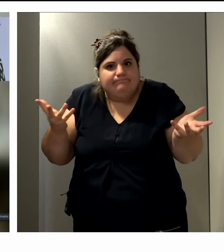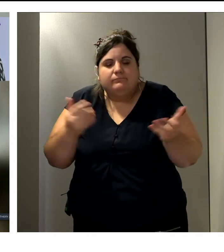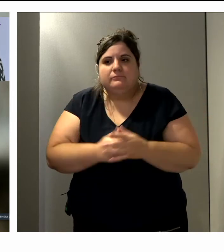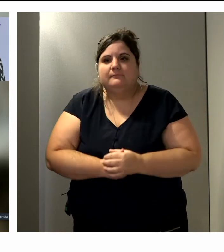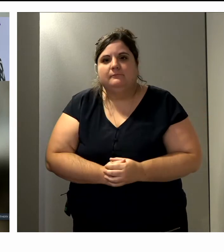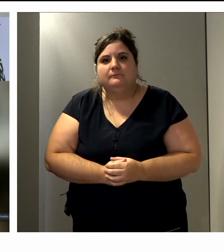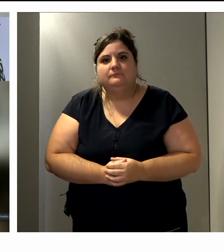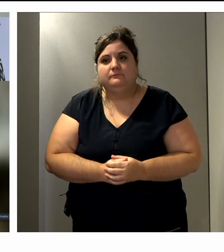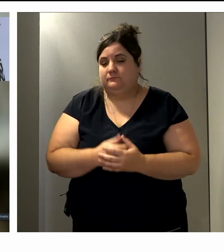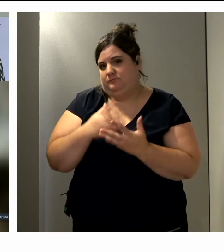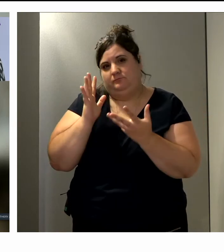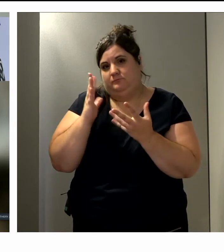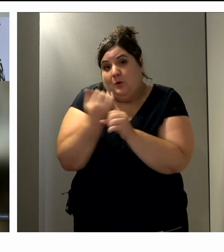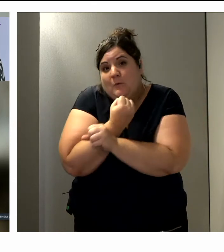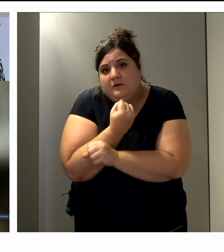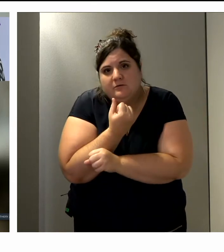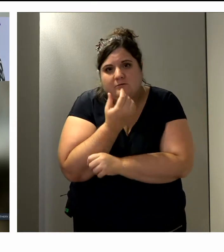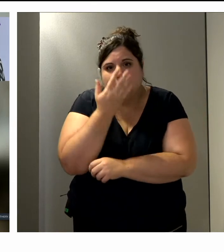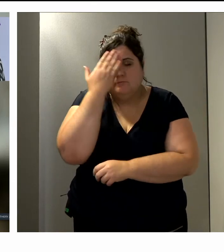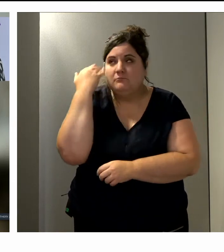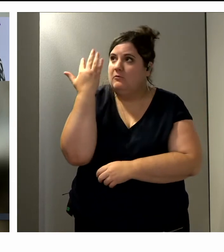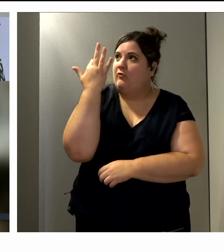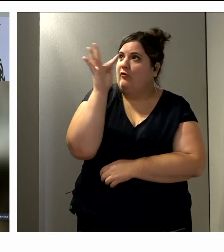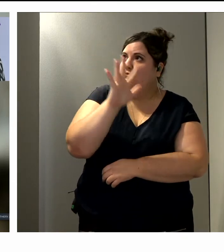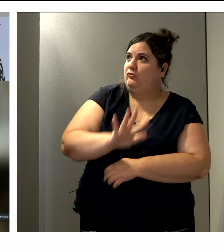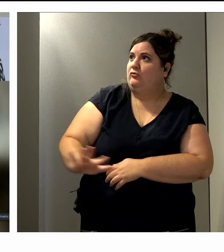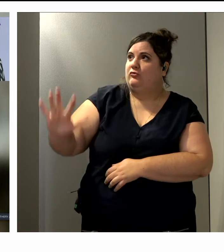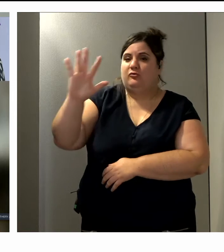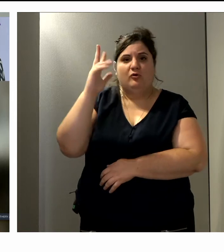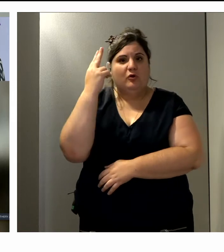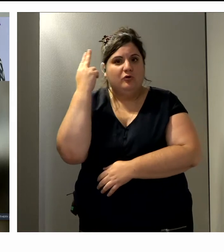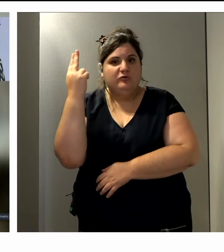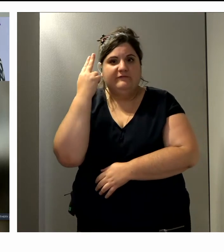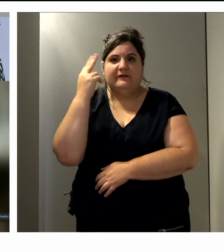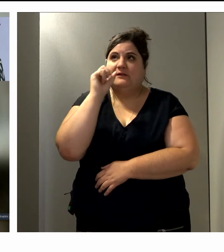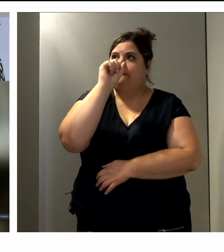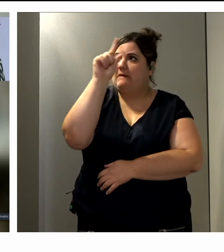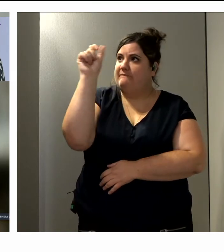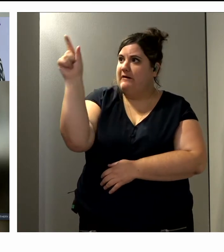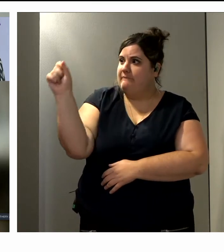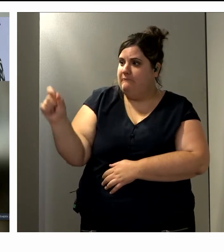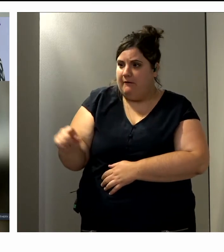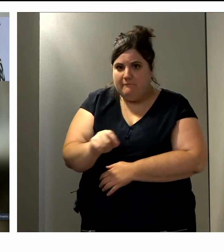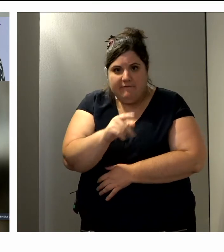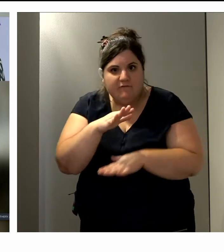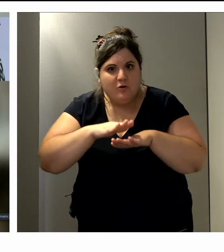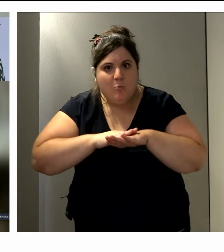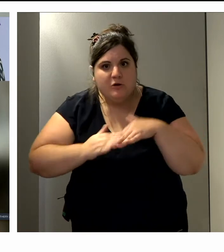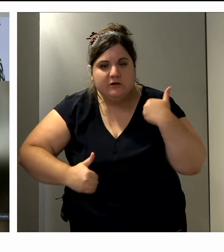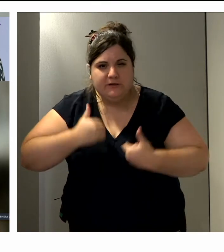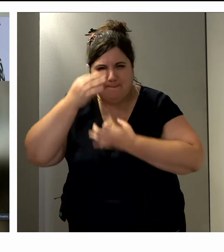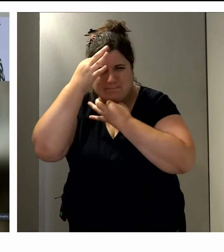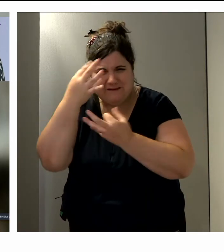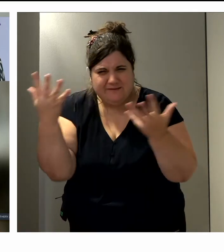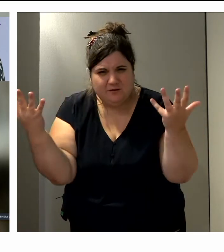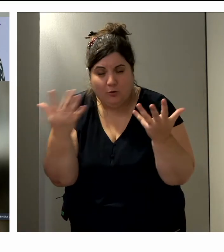dommage que beaucoup d'universités en France ne mettent pas plus en avant leur politique du handicap, ne serait-ce que pour les concernés directement, mais aussi pour